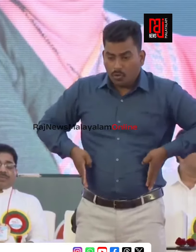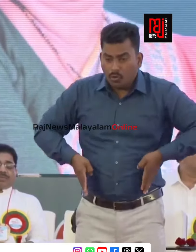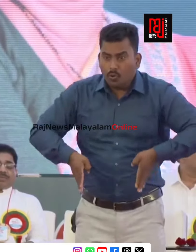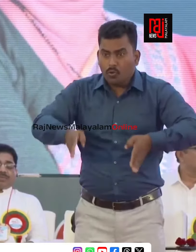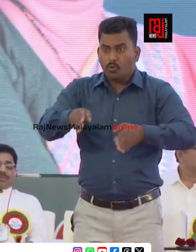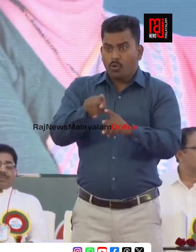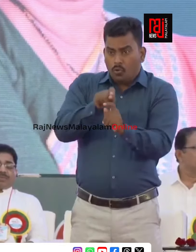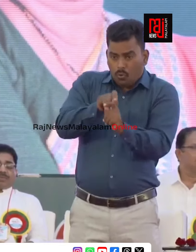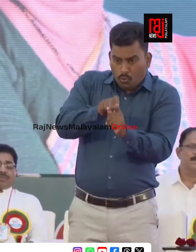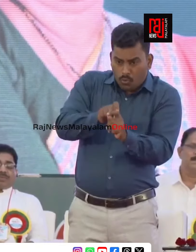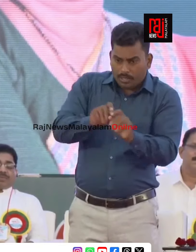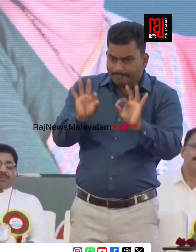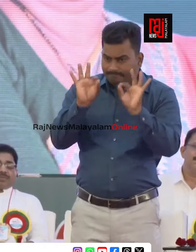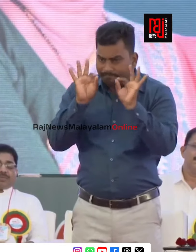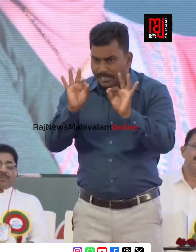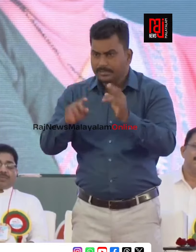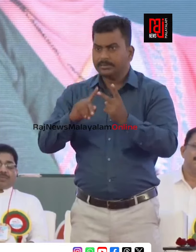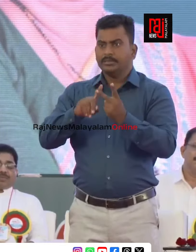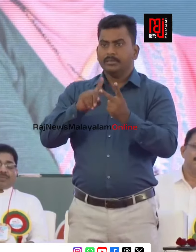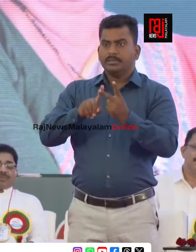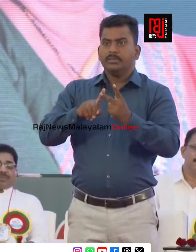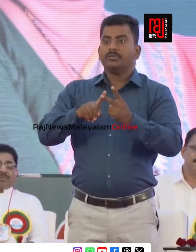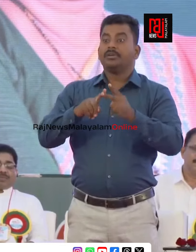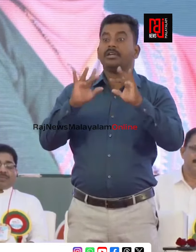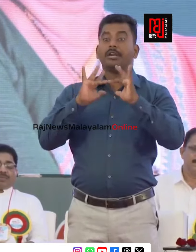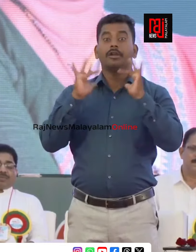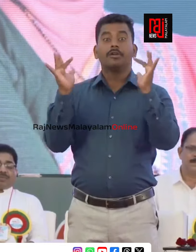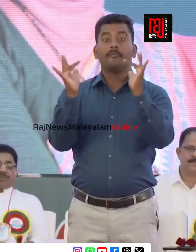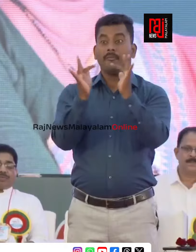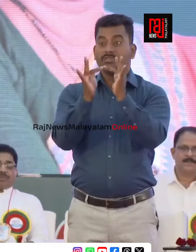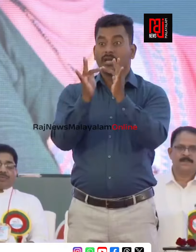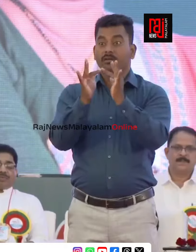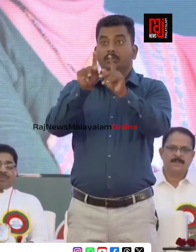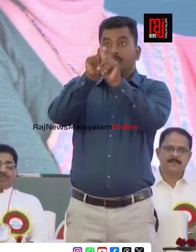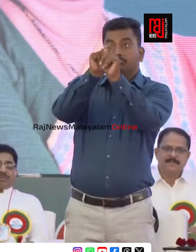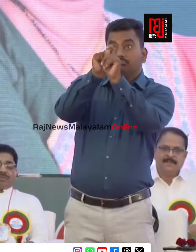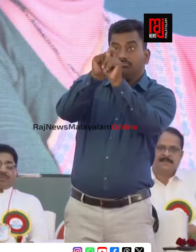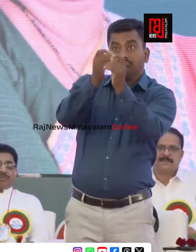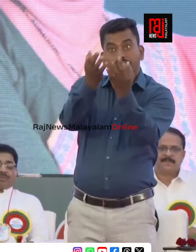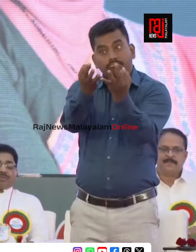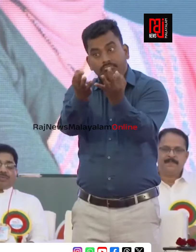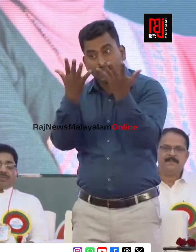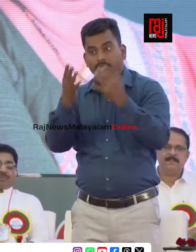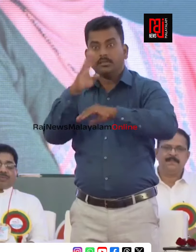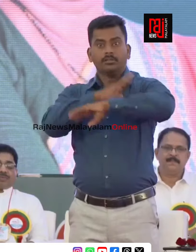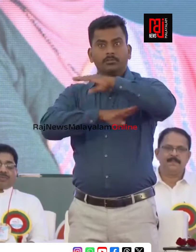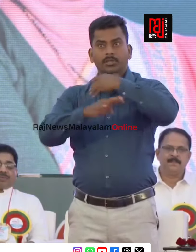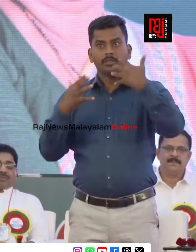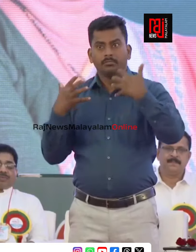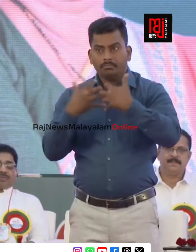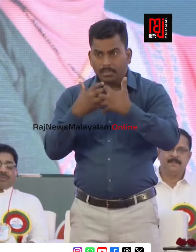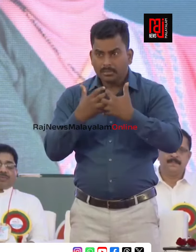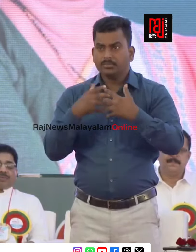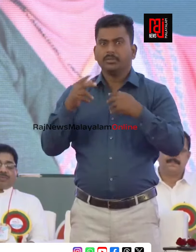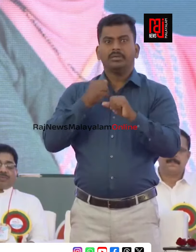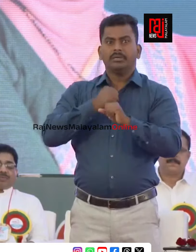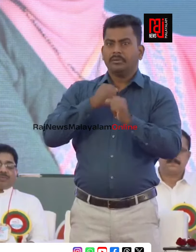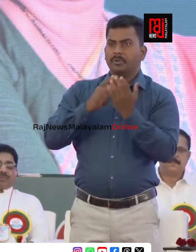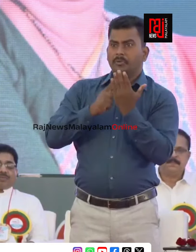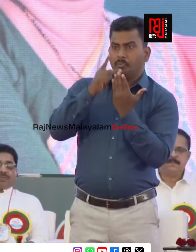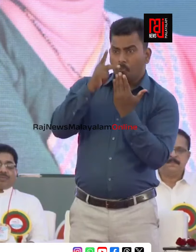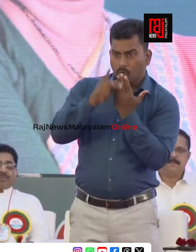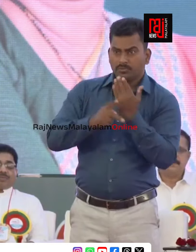തടസ്സരഹിതമാക്കി മാറ്റിയിട്ടുണ്ട്. 170-ൽ അധികം വെബ്സൈറ്റുകൾ തടസ്സരഹിതമായി മാറ്റിയിട്ടുണ്ട്. വിദ്യാകിരണം,